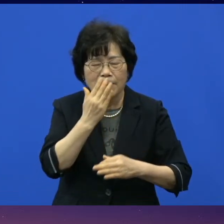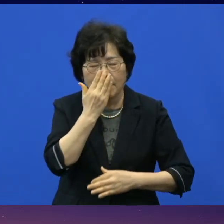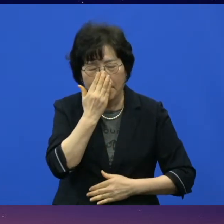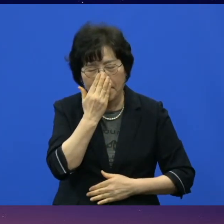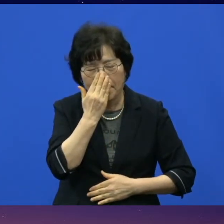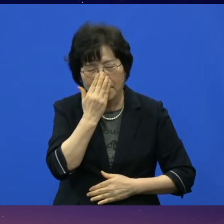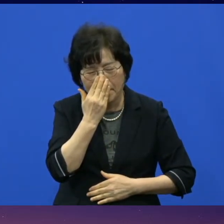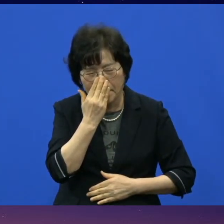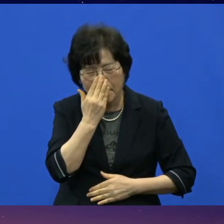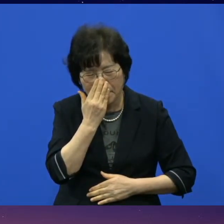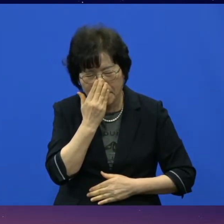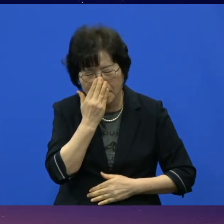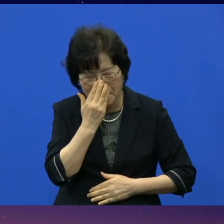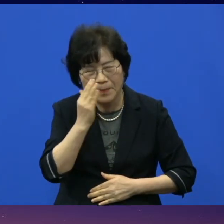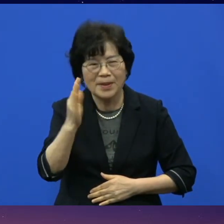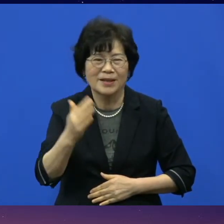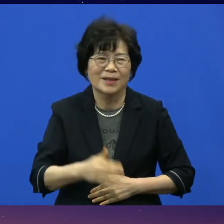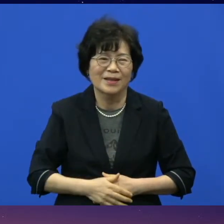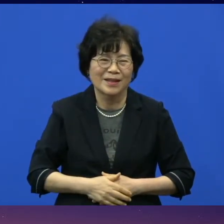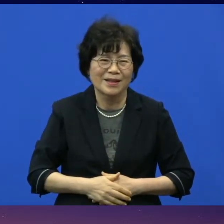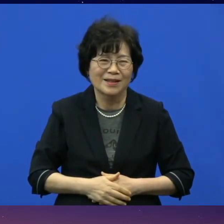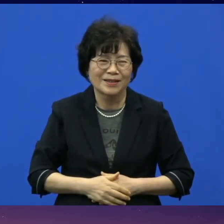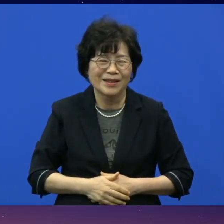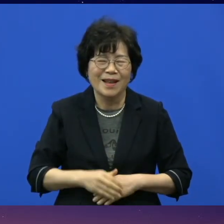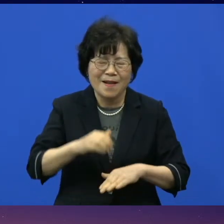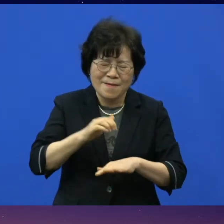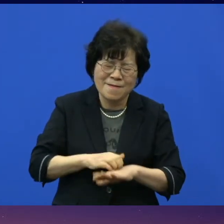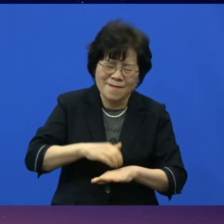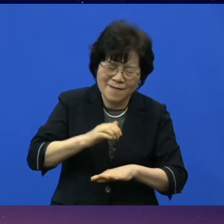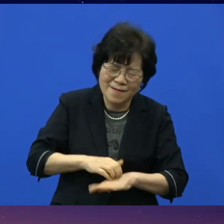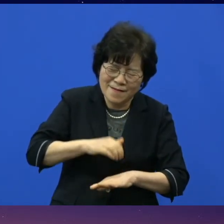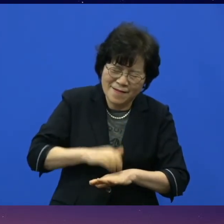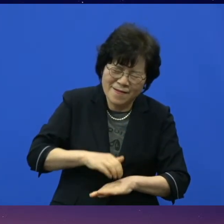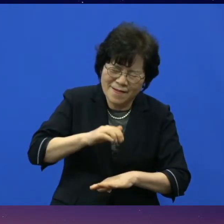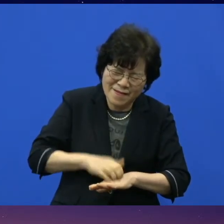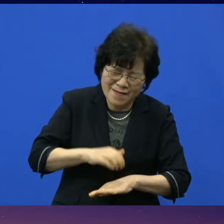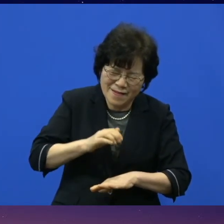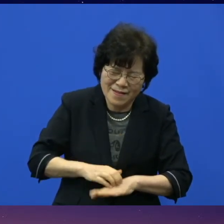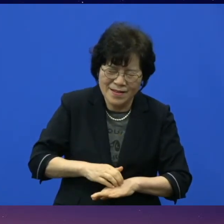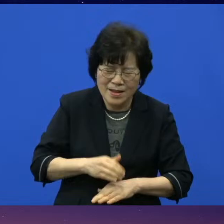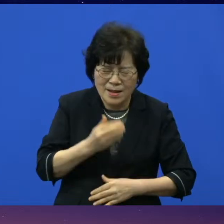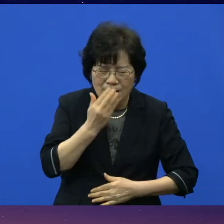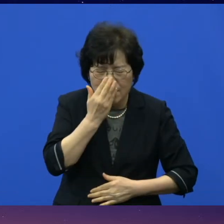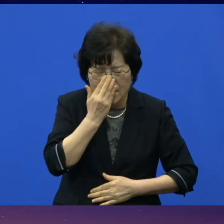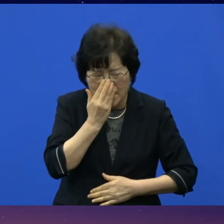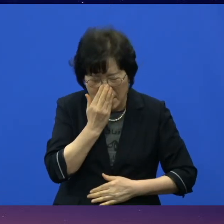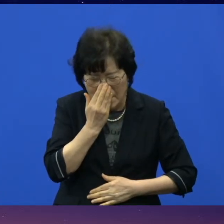막 고통을 통하여 갈고 닦아서 겨우 겸손해져요.